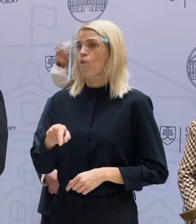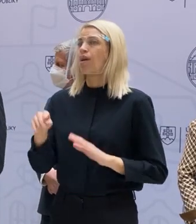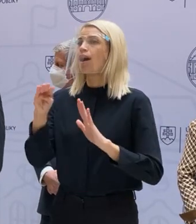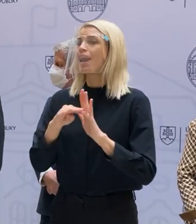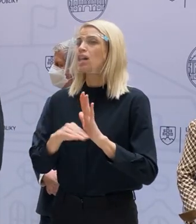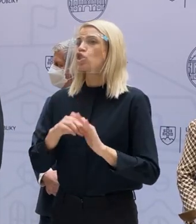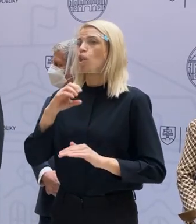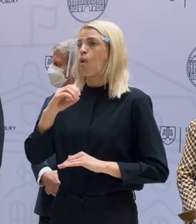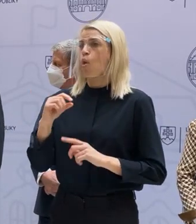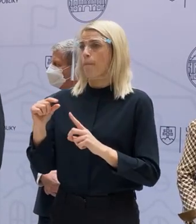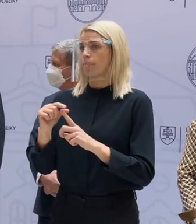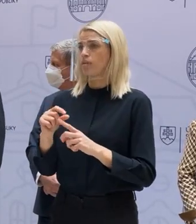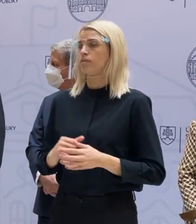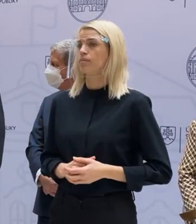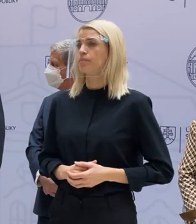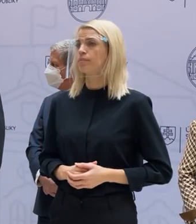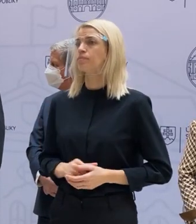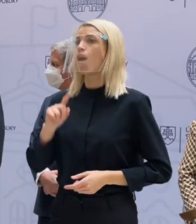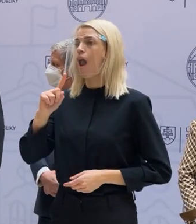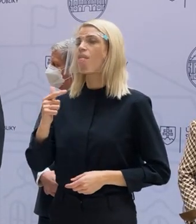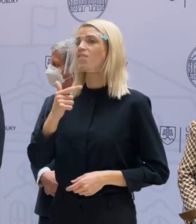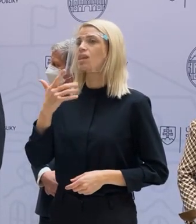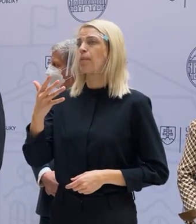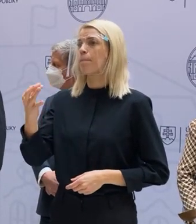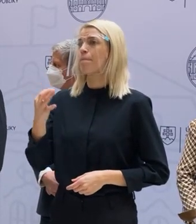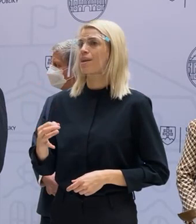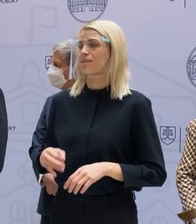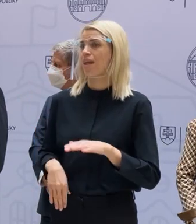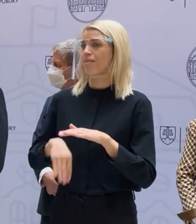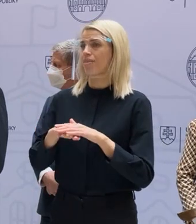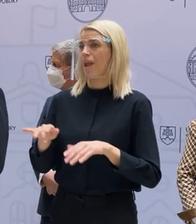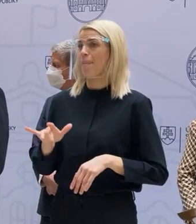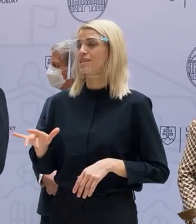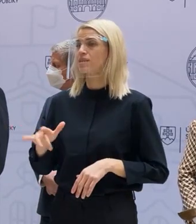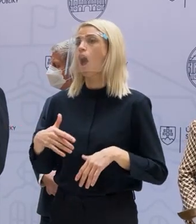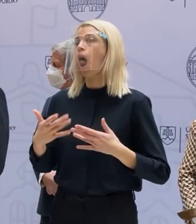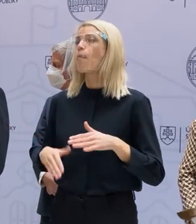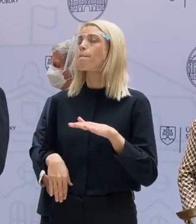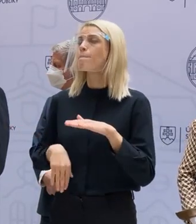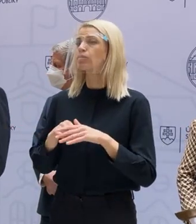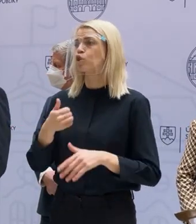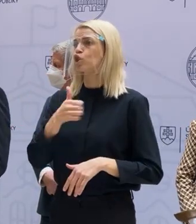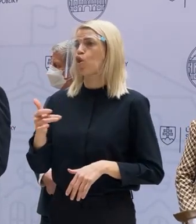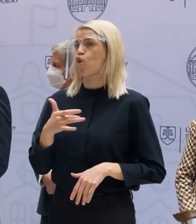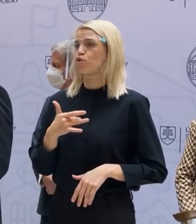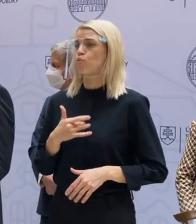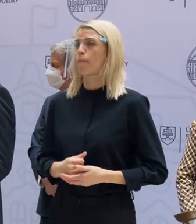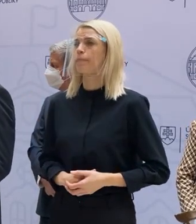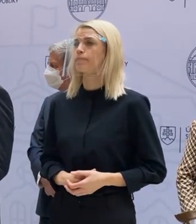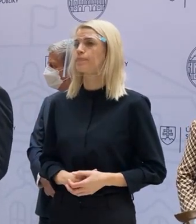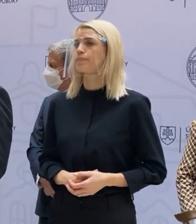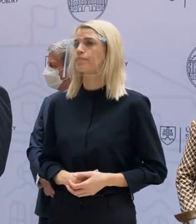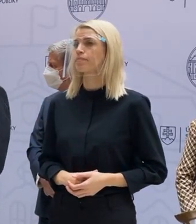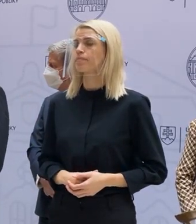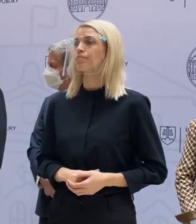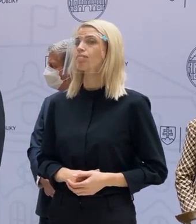režime OP taktiež, ale s 25% kapacitou alebo maximálne 100 osôb. A